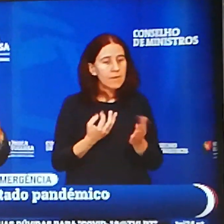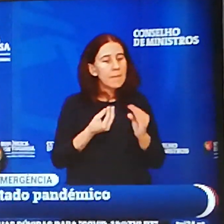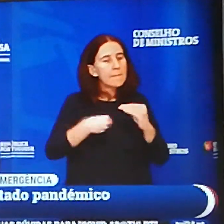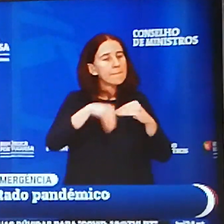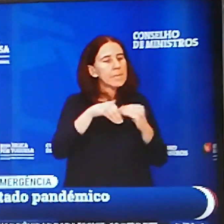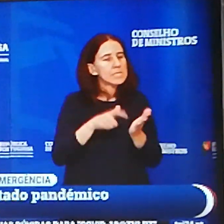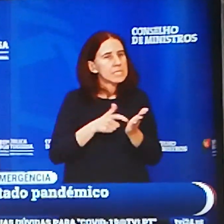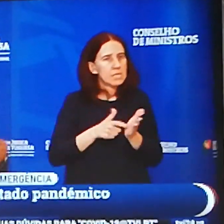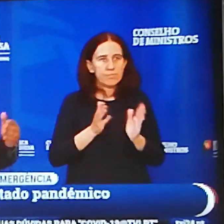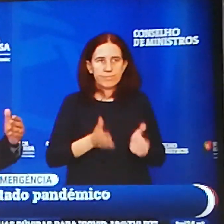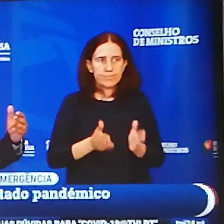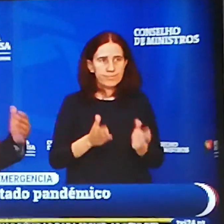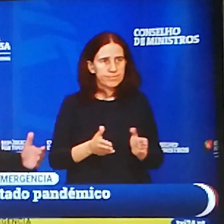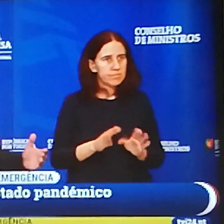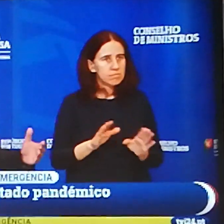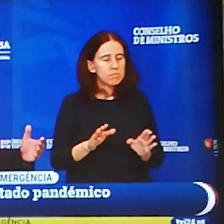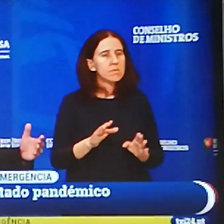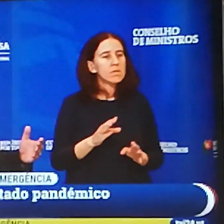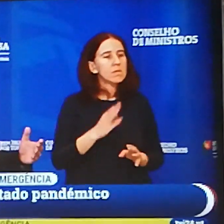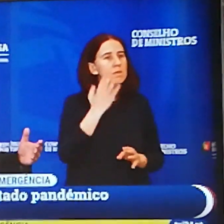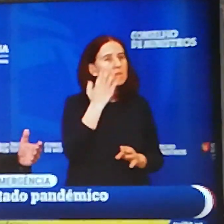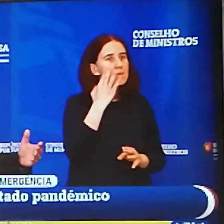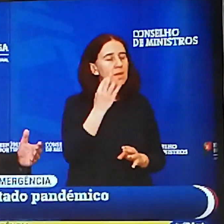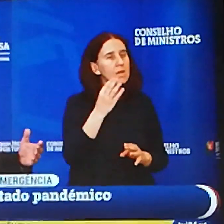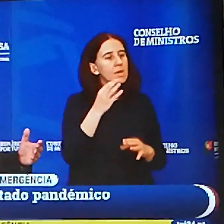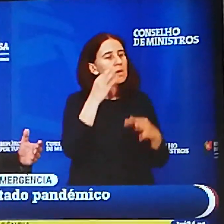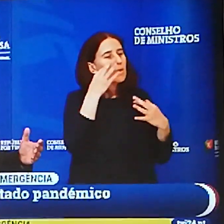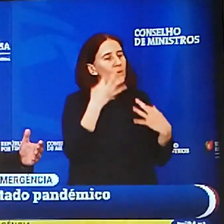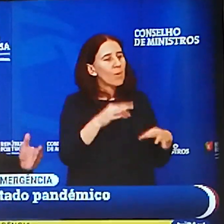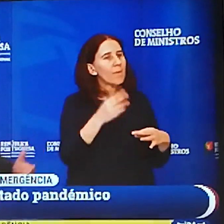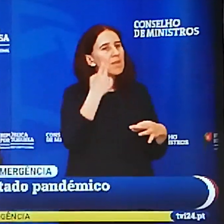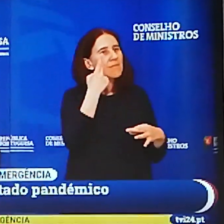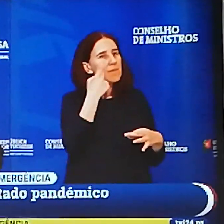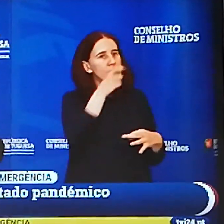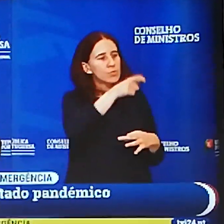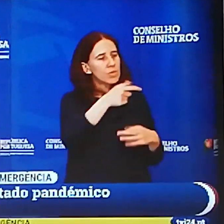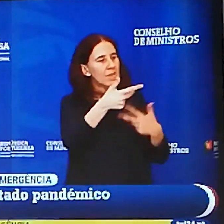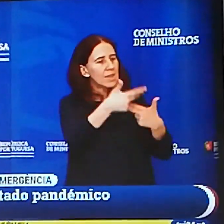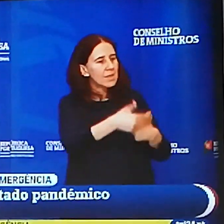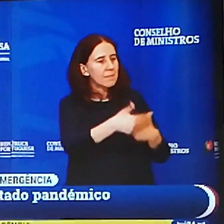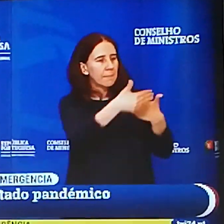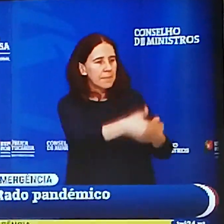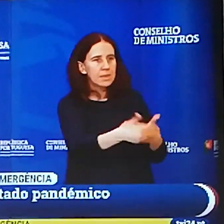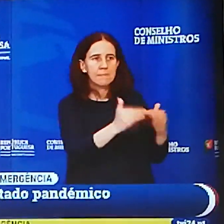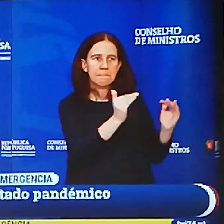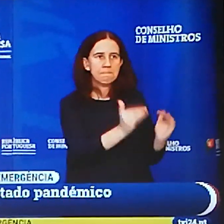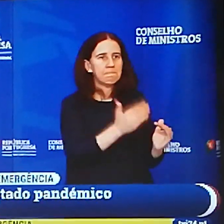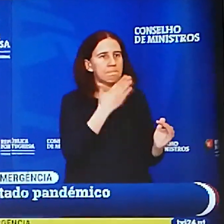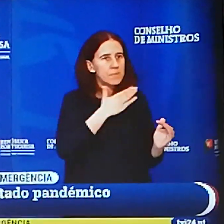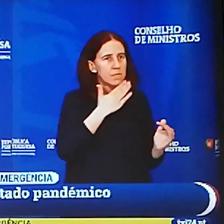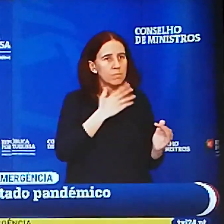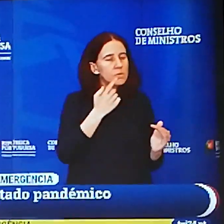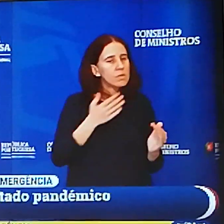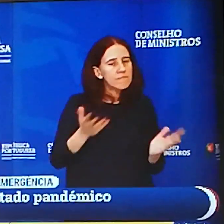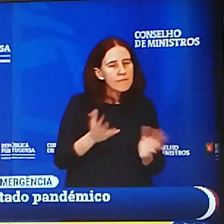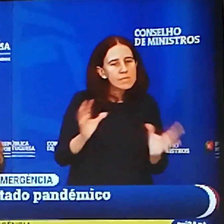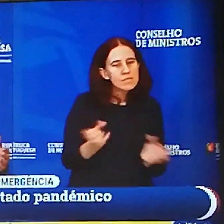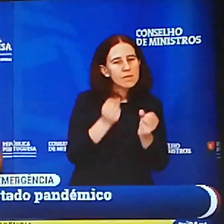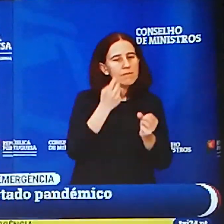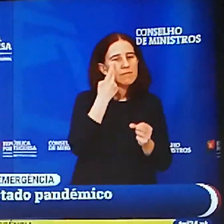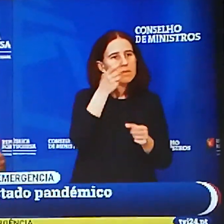do que é necessário. Limitar ao mínimo a vida, a normalidade da vida das pessoas e tudo fazer para salvar a vida das